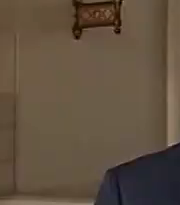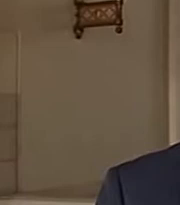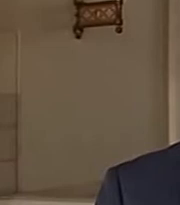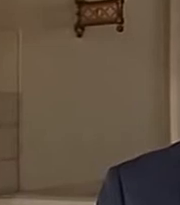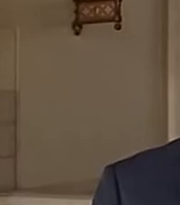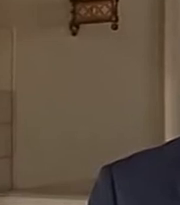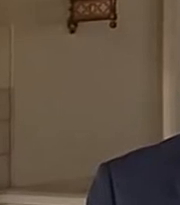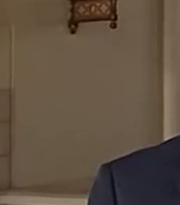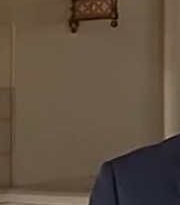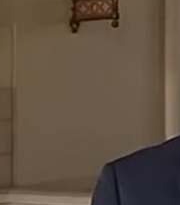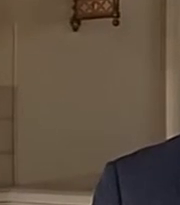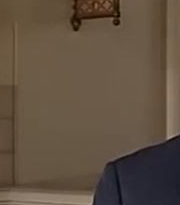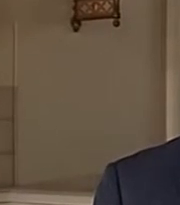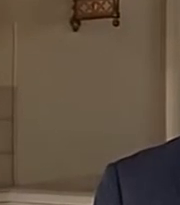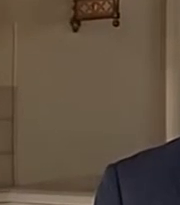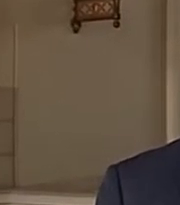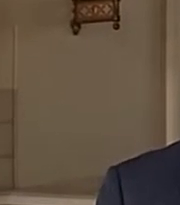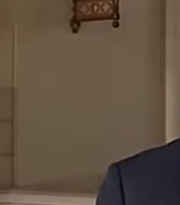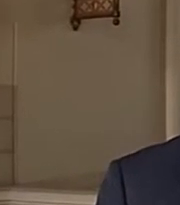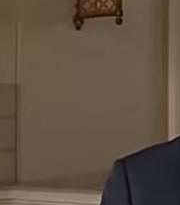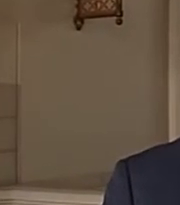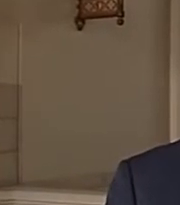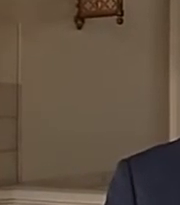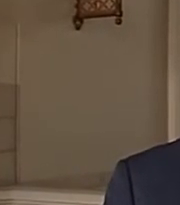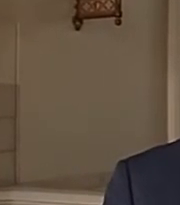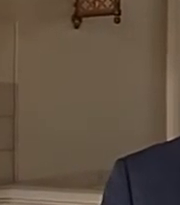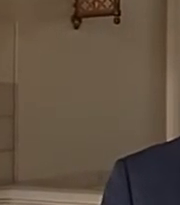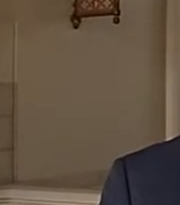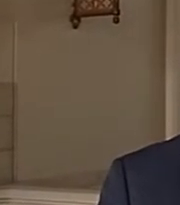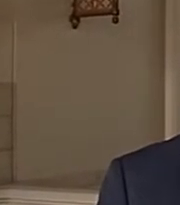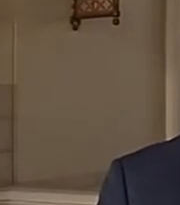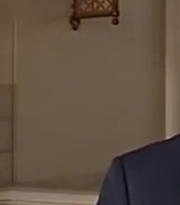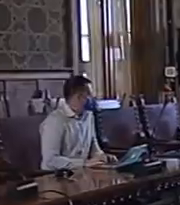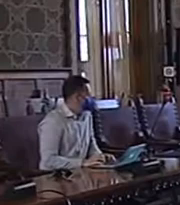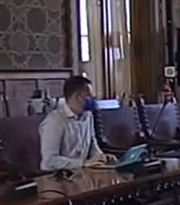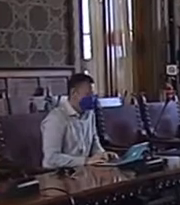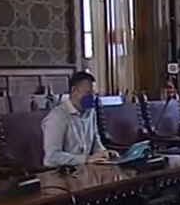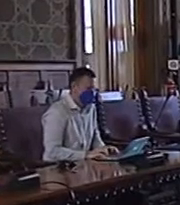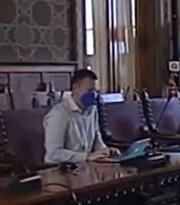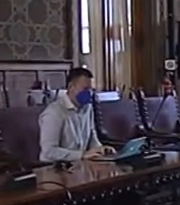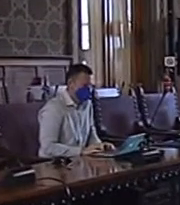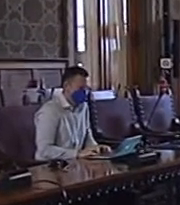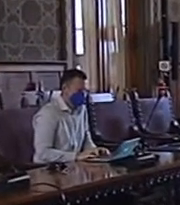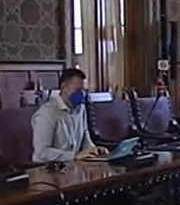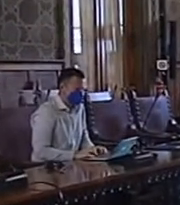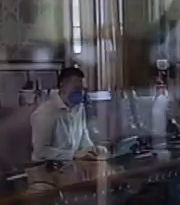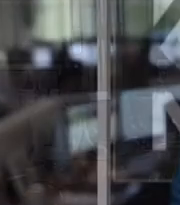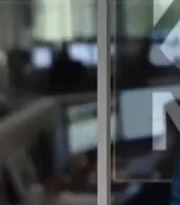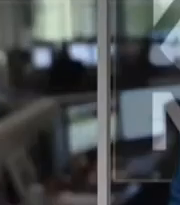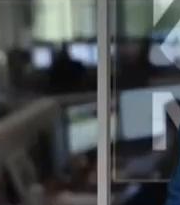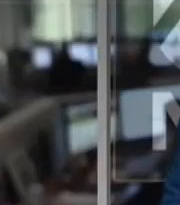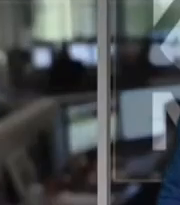le gare eccetera se i controlli sono poi a posto e penso che tra la fine dell'anno dice ammonizioni ai lavori